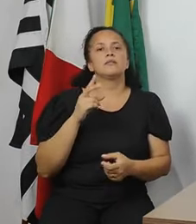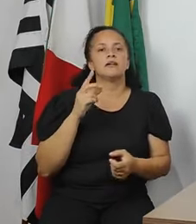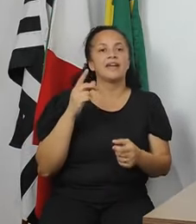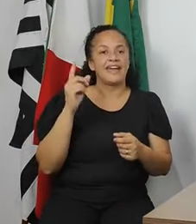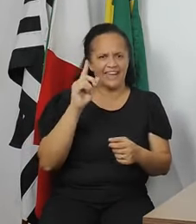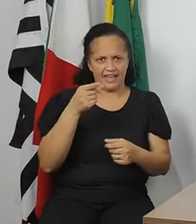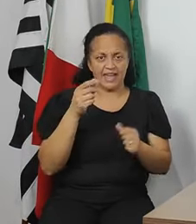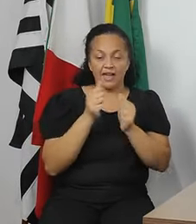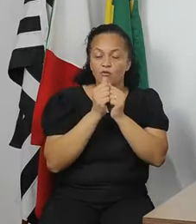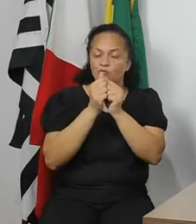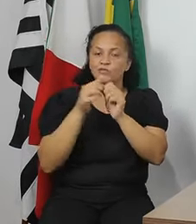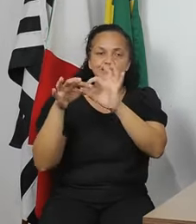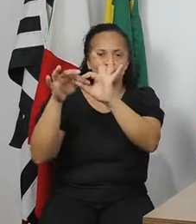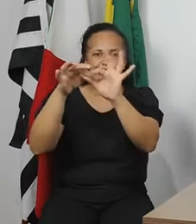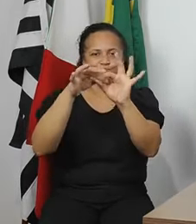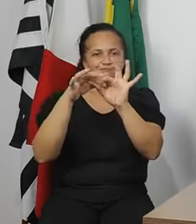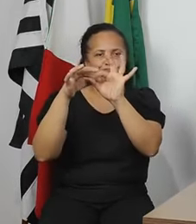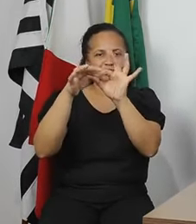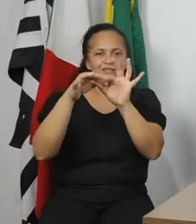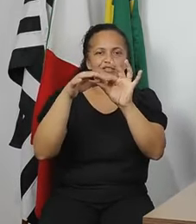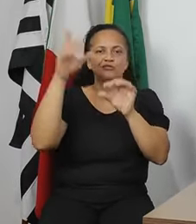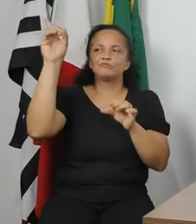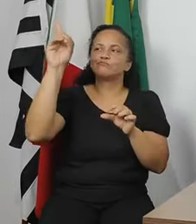ali no